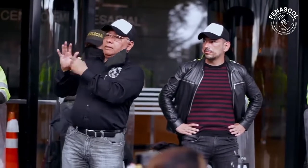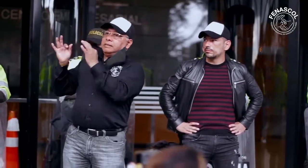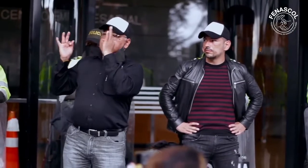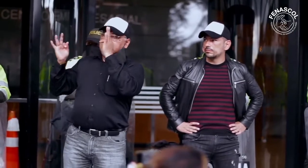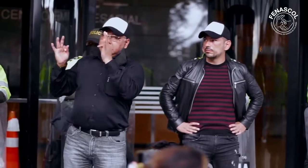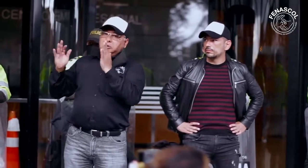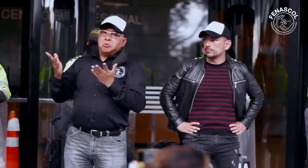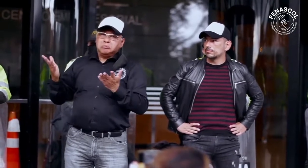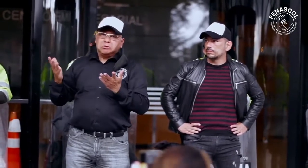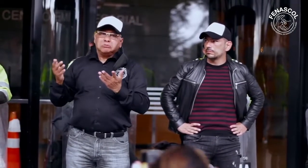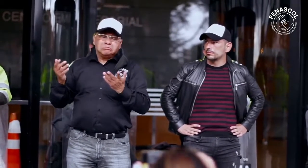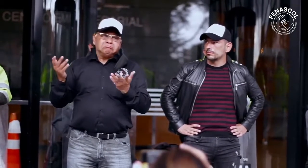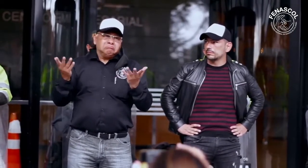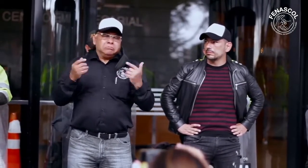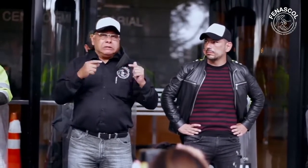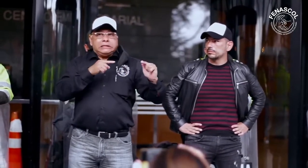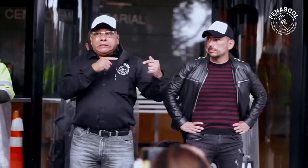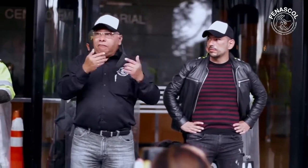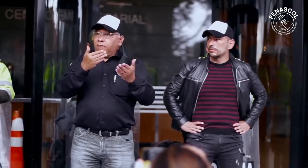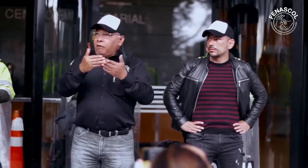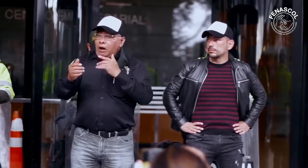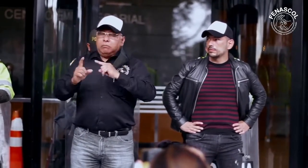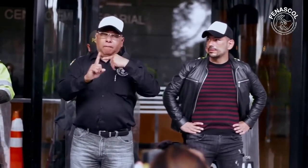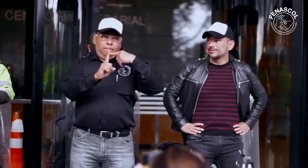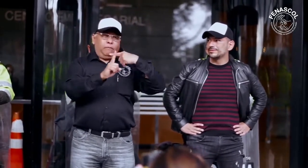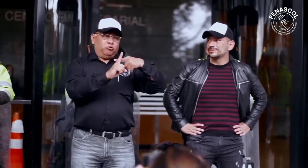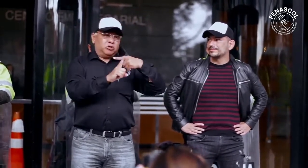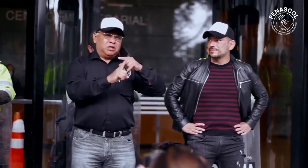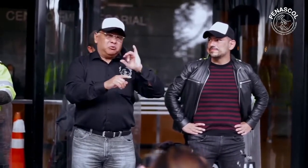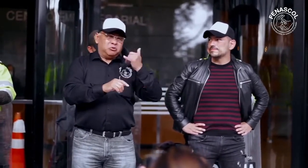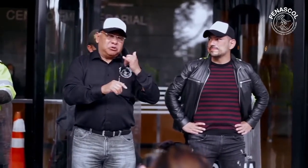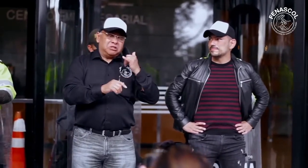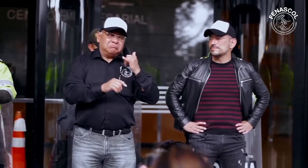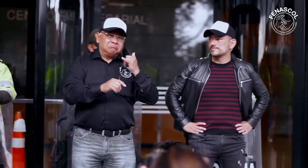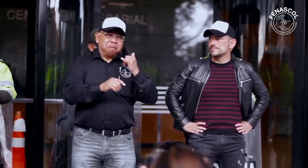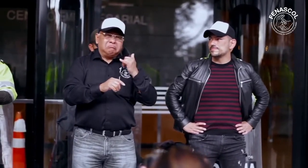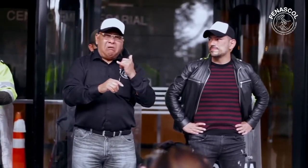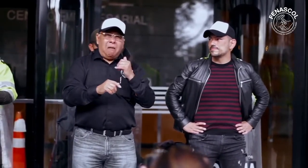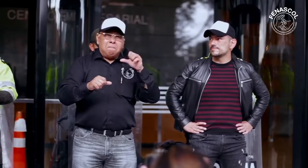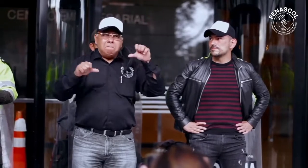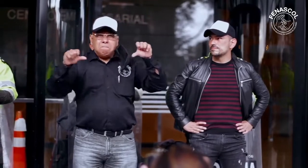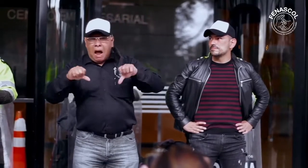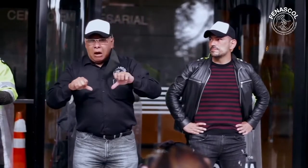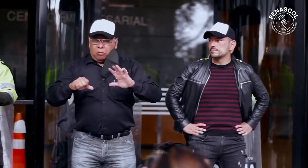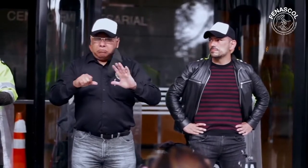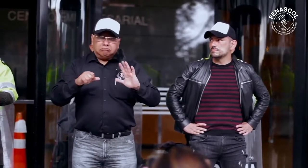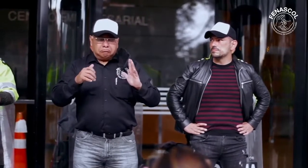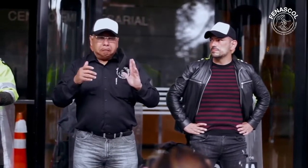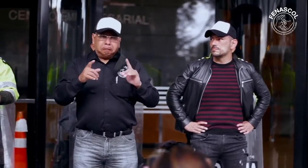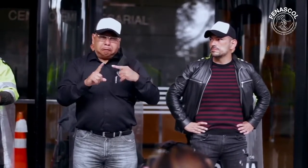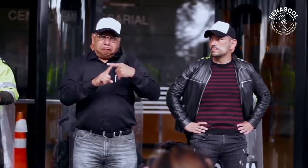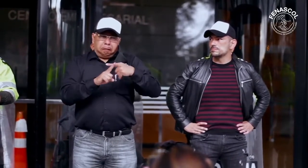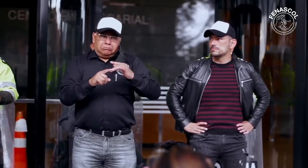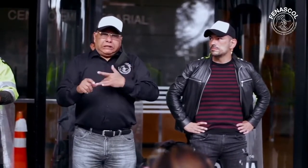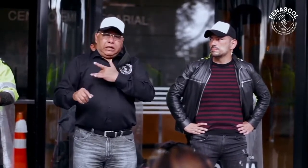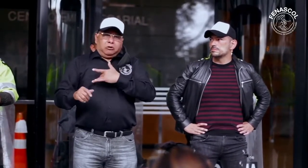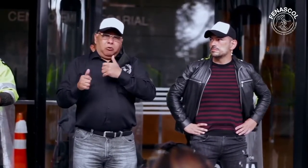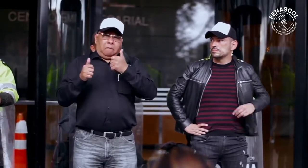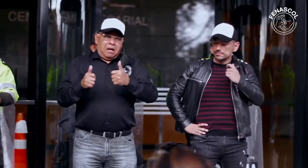como testimonio de esta reunión. Encontramos que es algo positivo. Hay algunos aspectos no tan positivos,